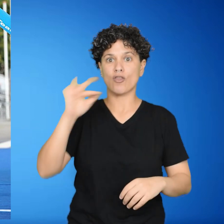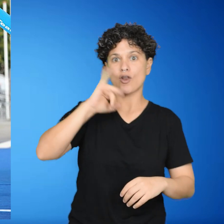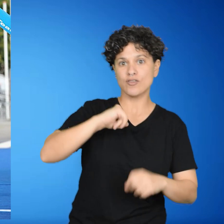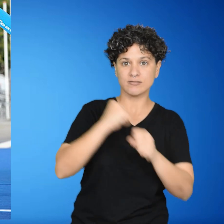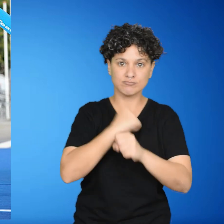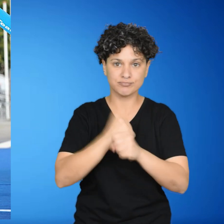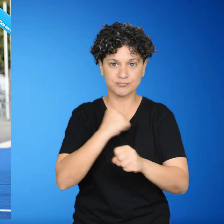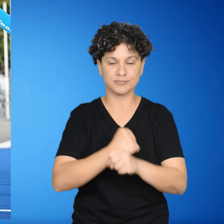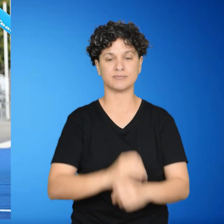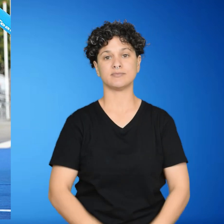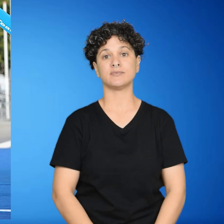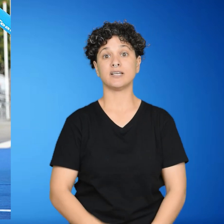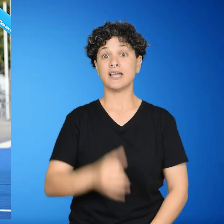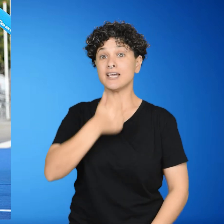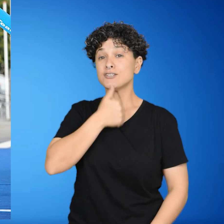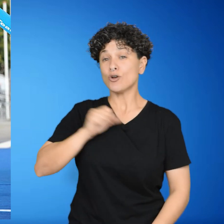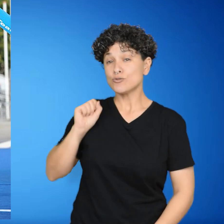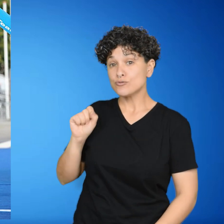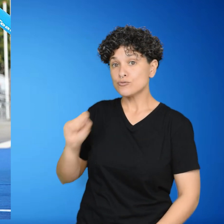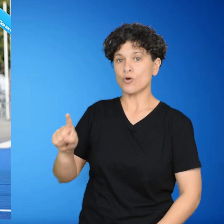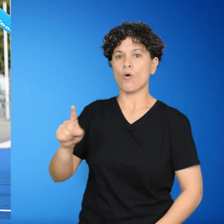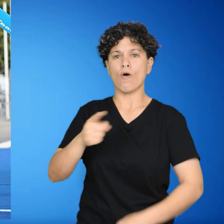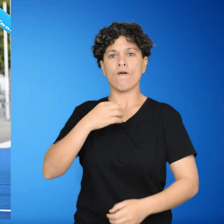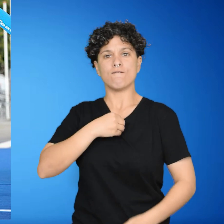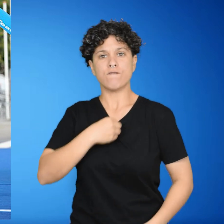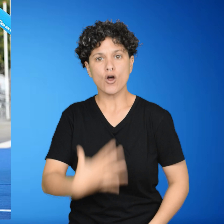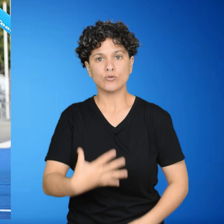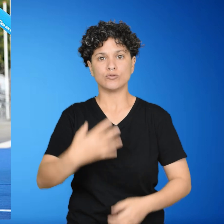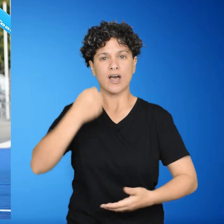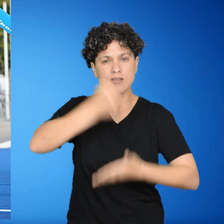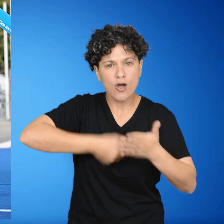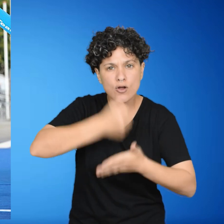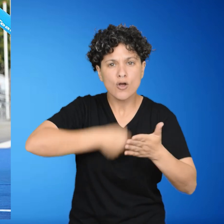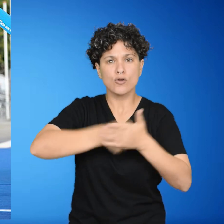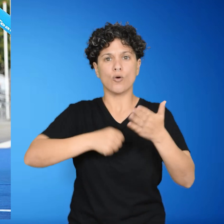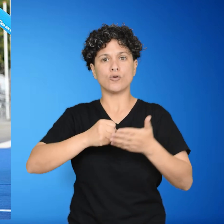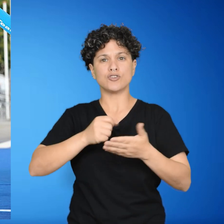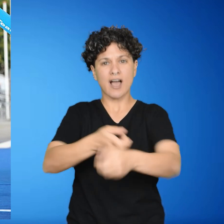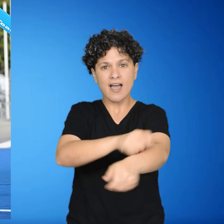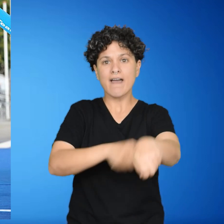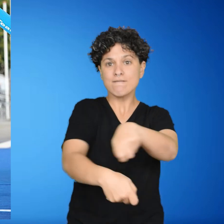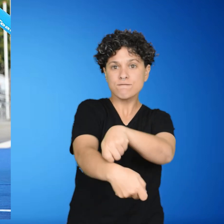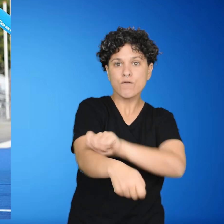Molina es un testimonio de voluntad y resiliencia del esfuerzo y valentía para superarse en la